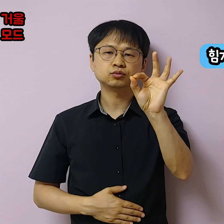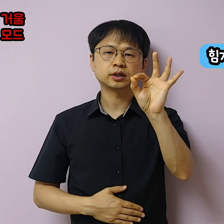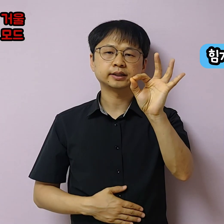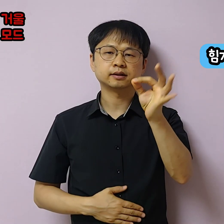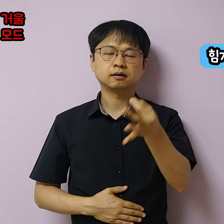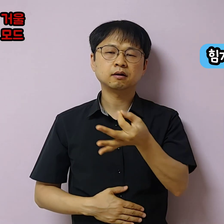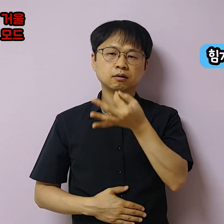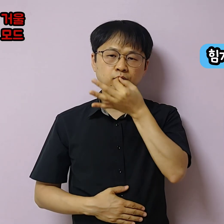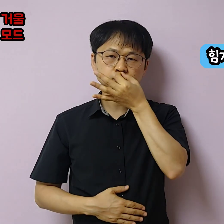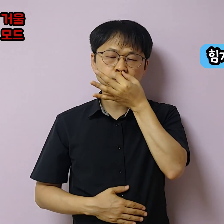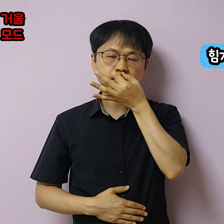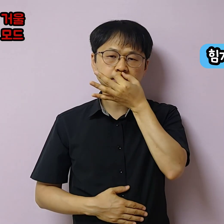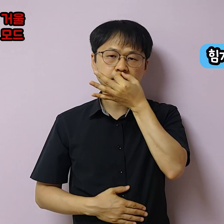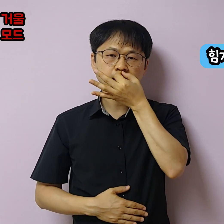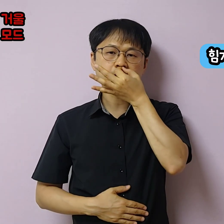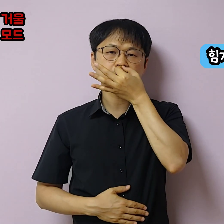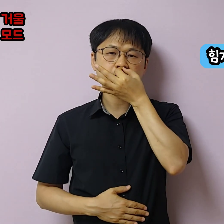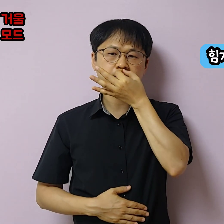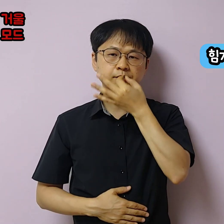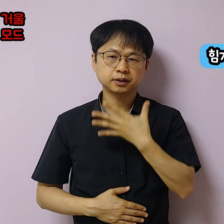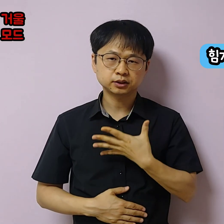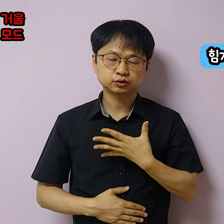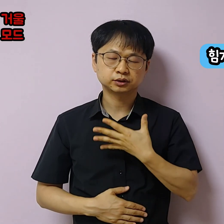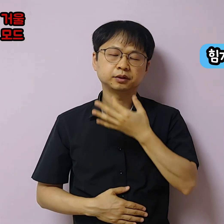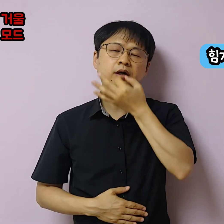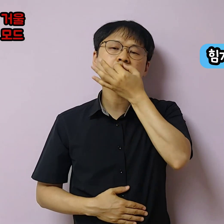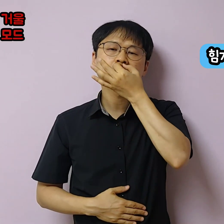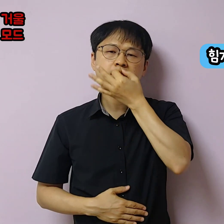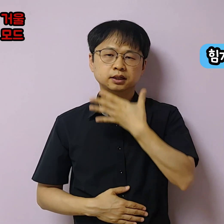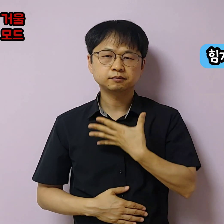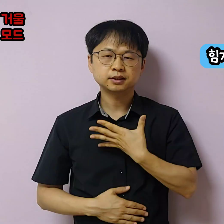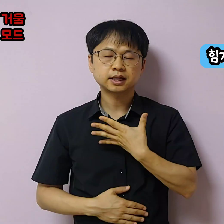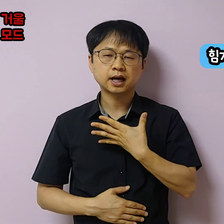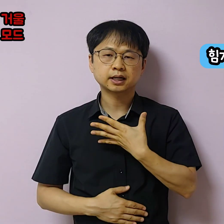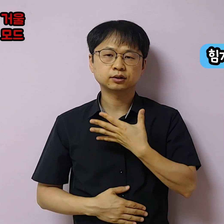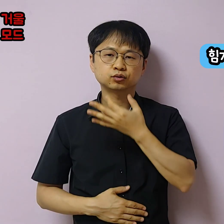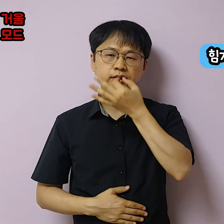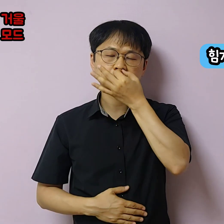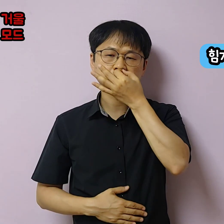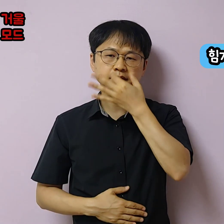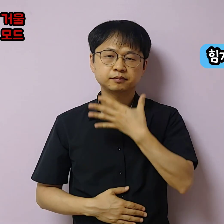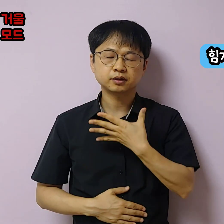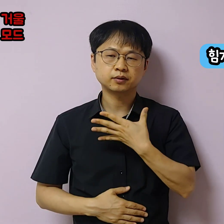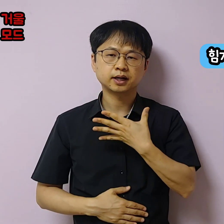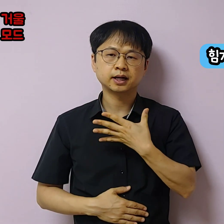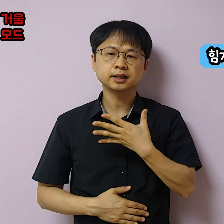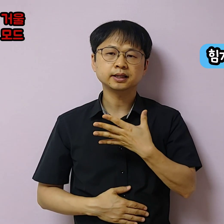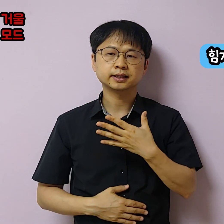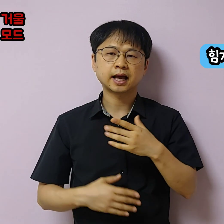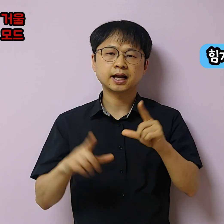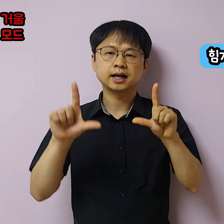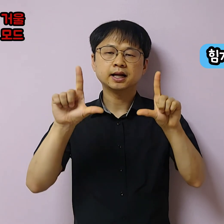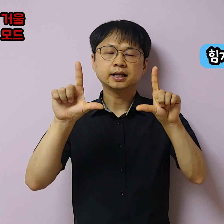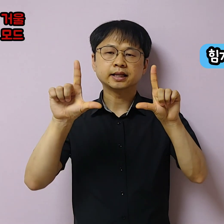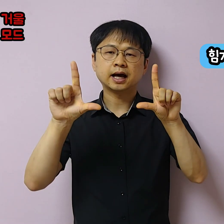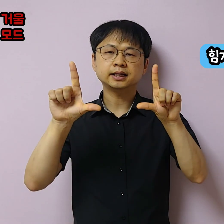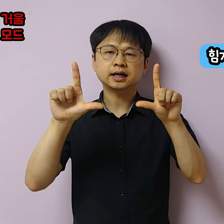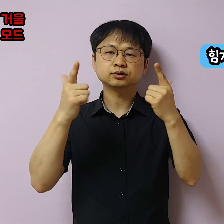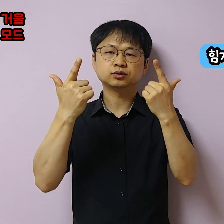둥글게 해서 코 쪽에 댔다가 내리면서 펼쳐주시면 힘들다라는 수어가 됩니다. 힘겨워한 날. 날이란